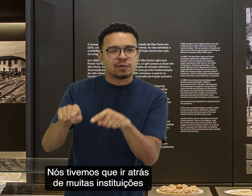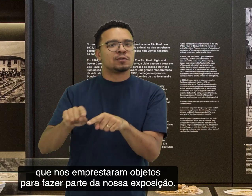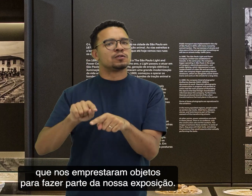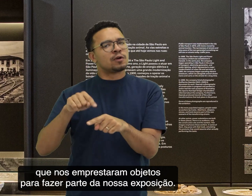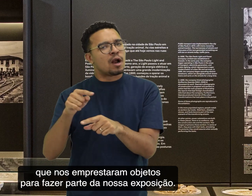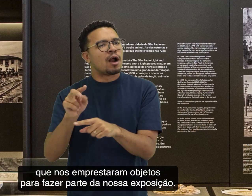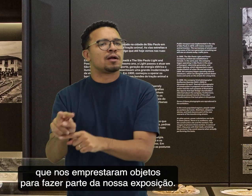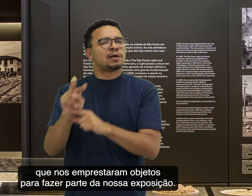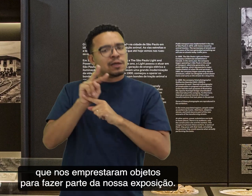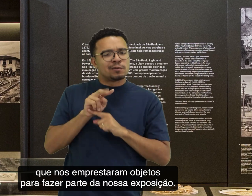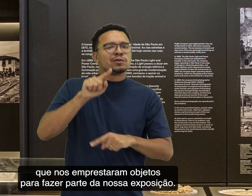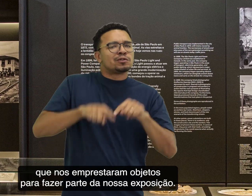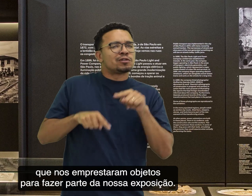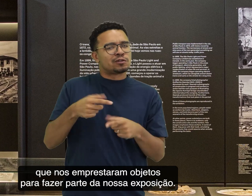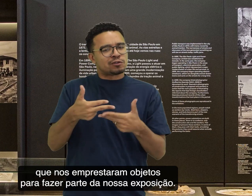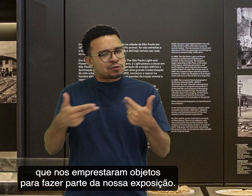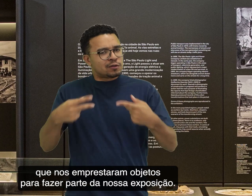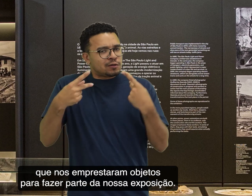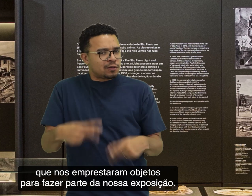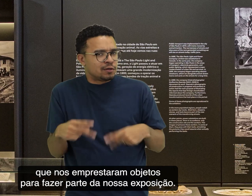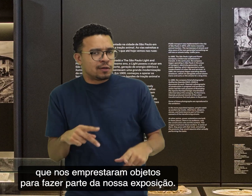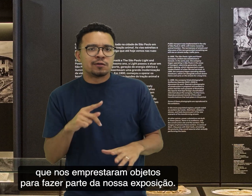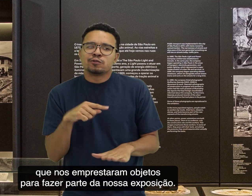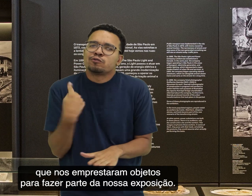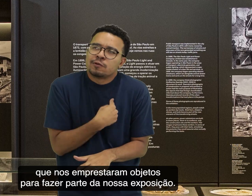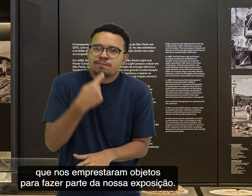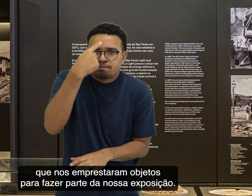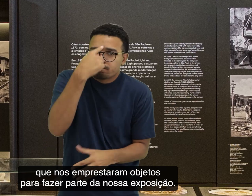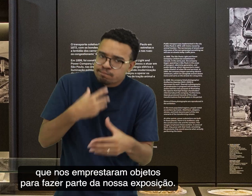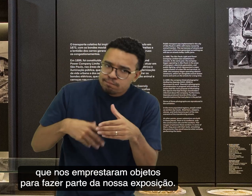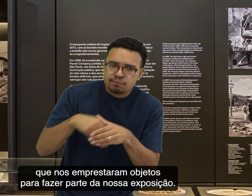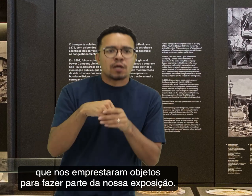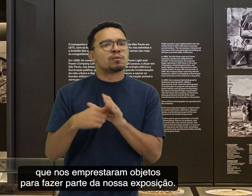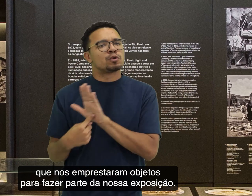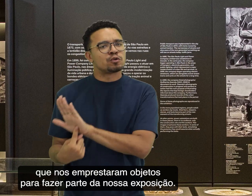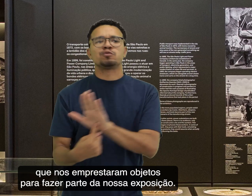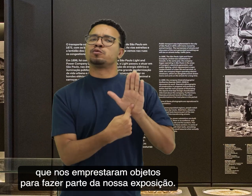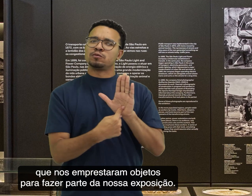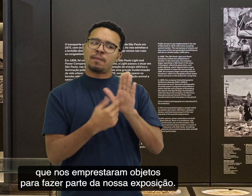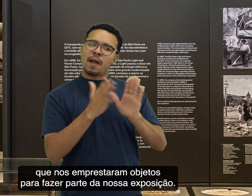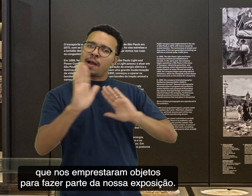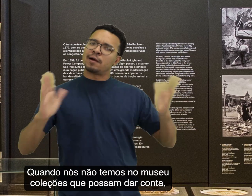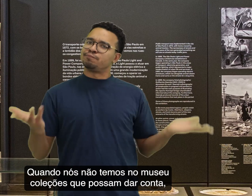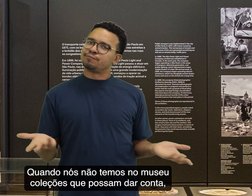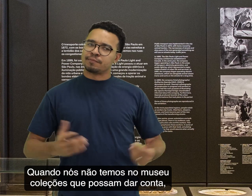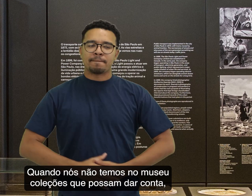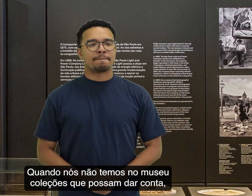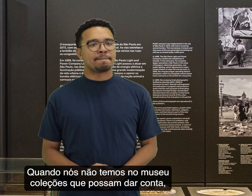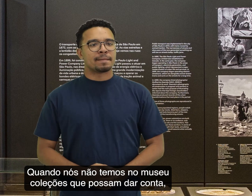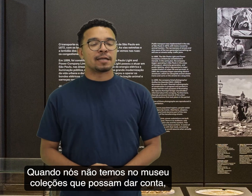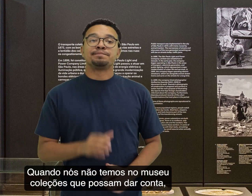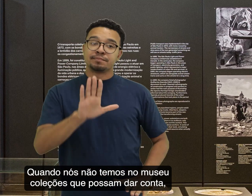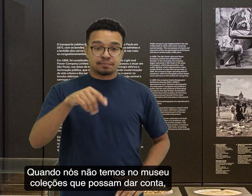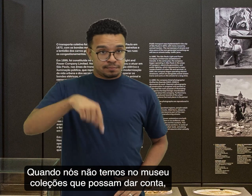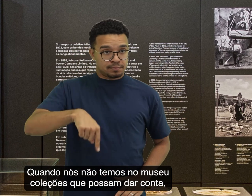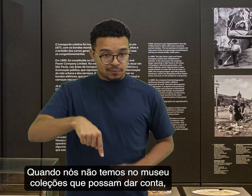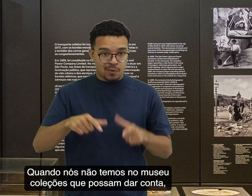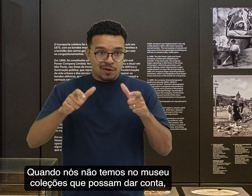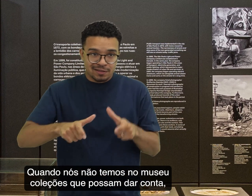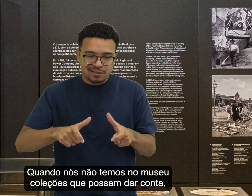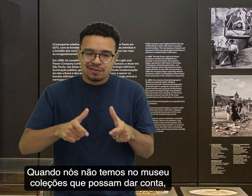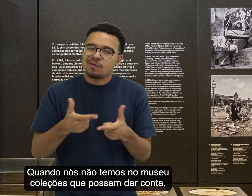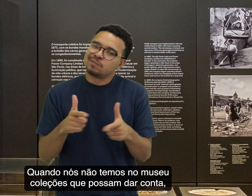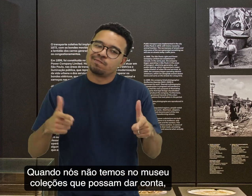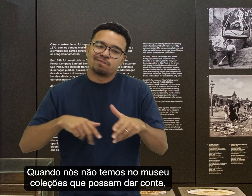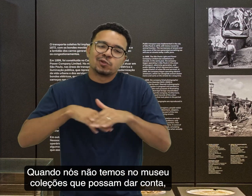muitas instituições que nos emprestaram objetos para fazer parte da nossa exposição. Quando nós não temos